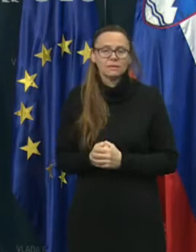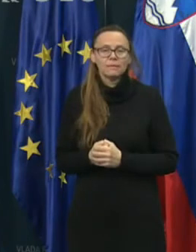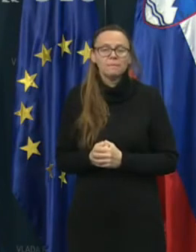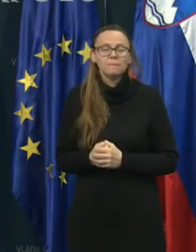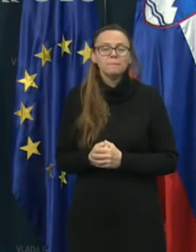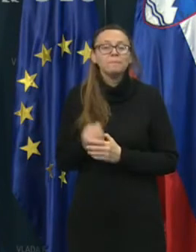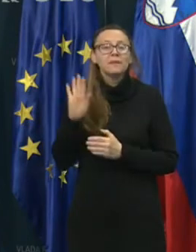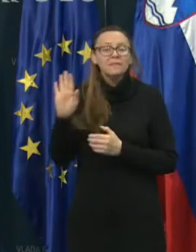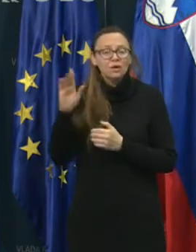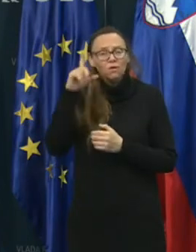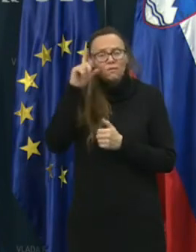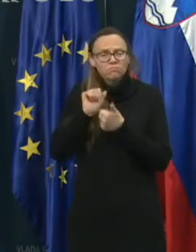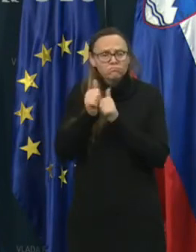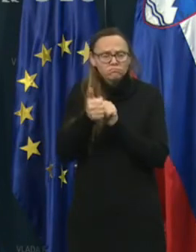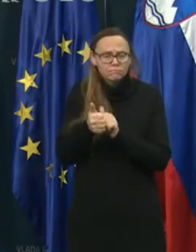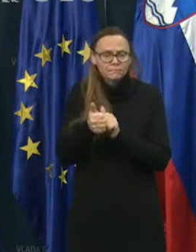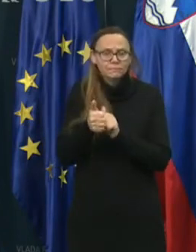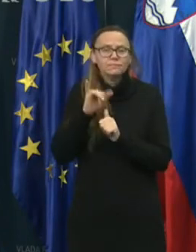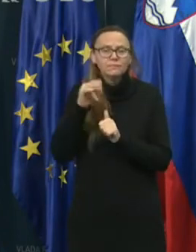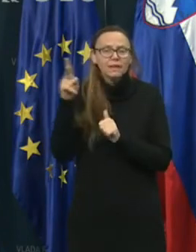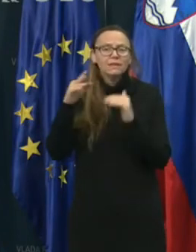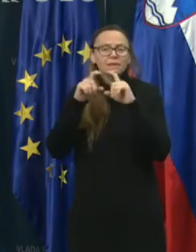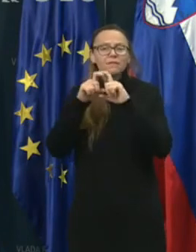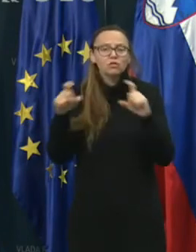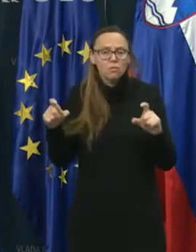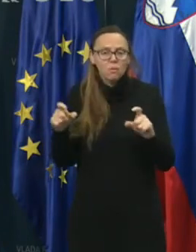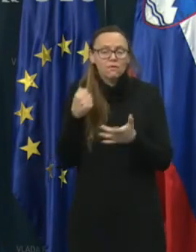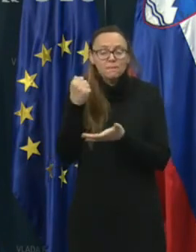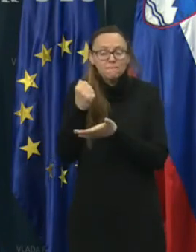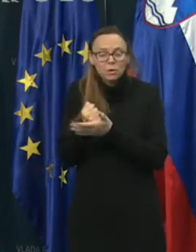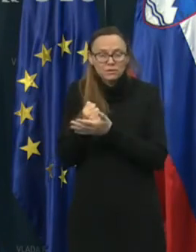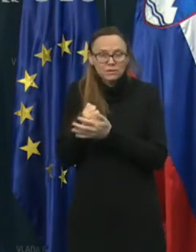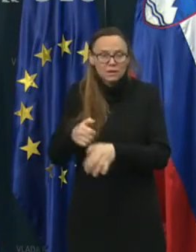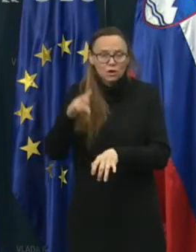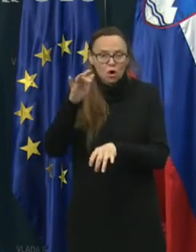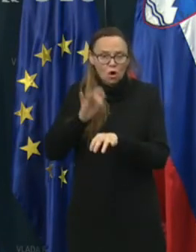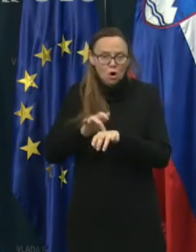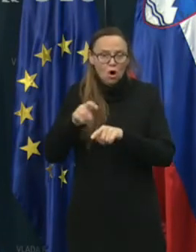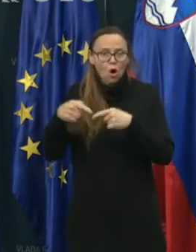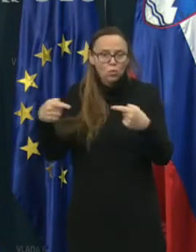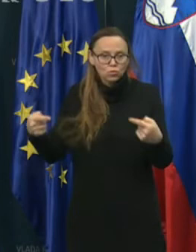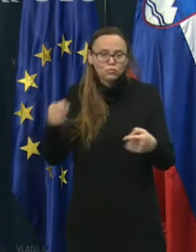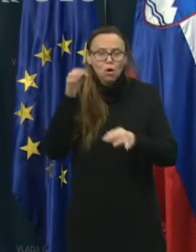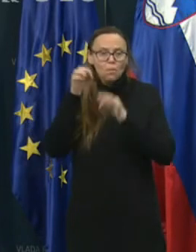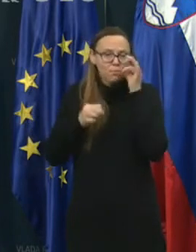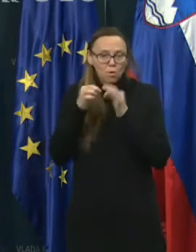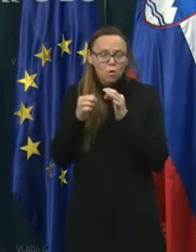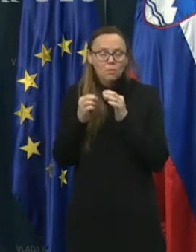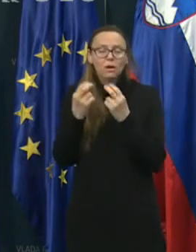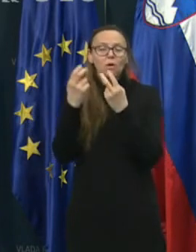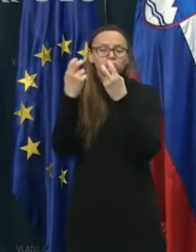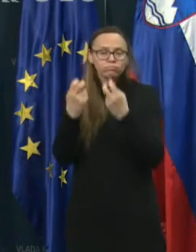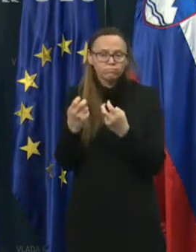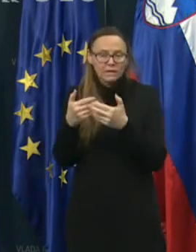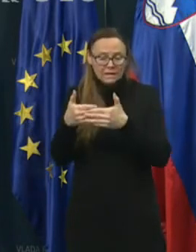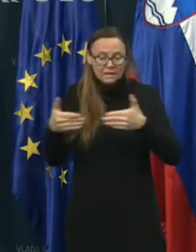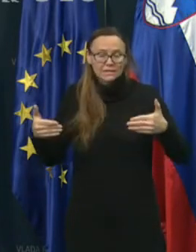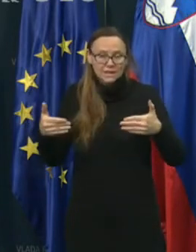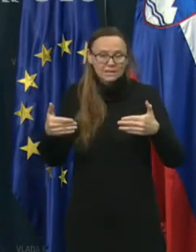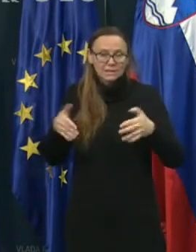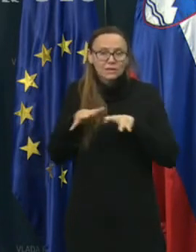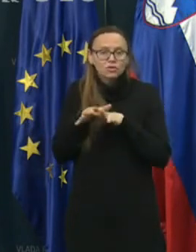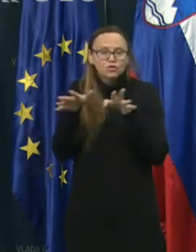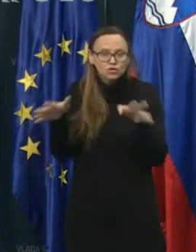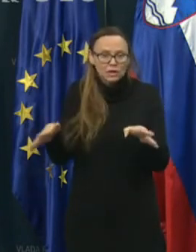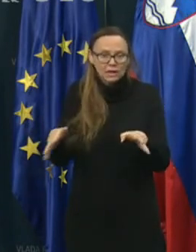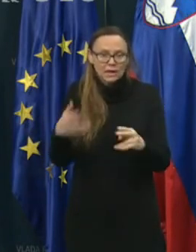Njihova prioriteta je, da v domovih s potrjeno okužbo poskušajo zajeziti širjenje virusa, prav